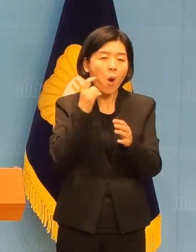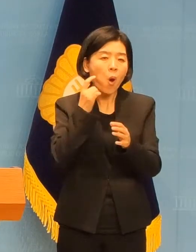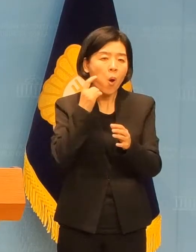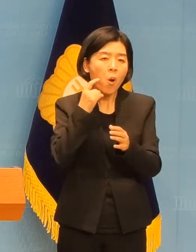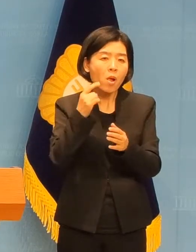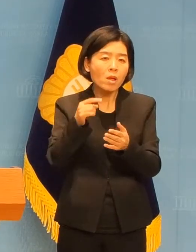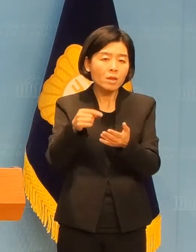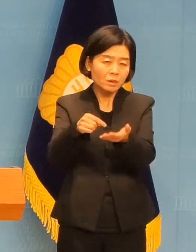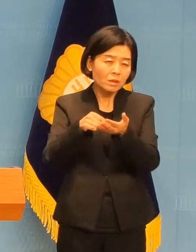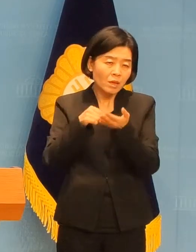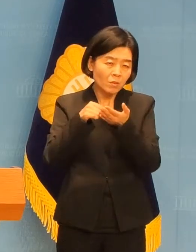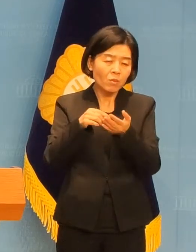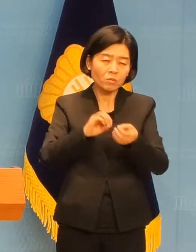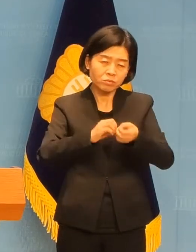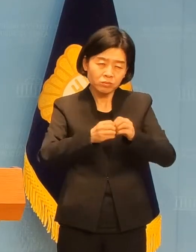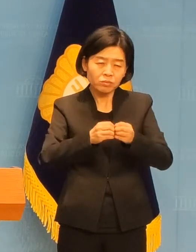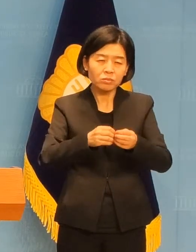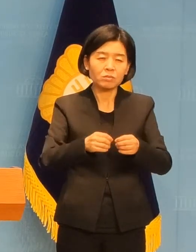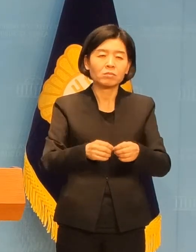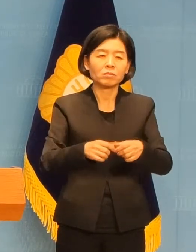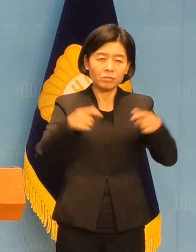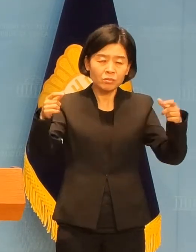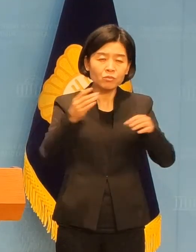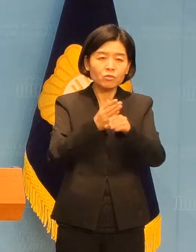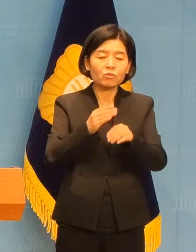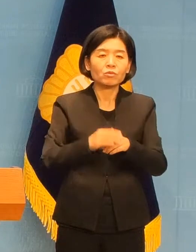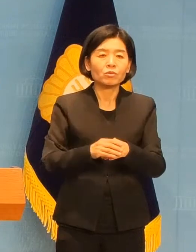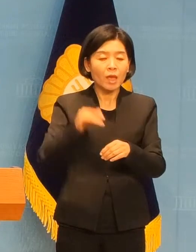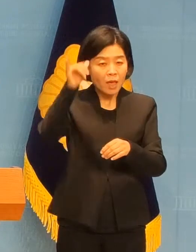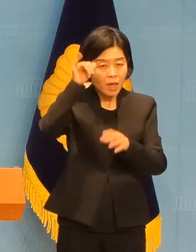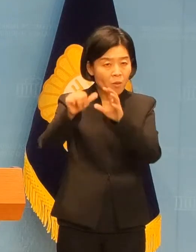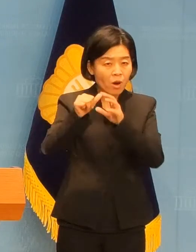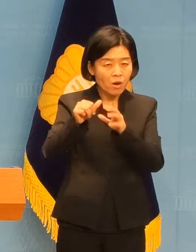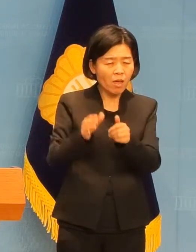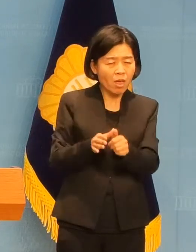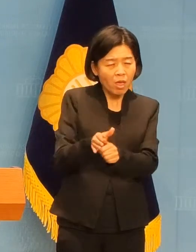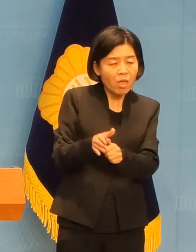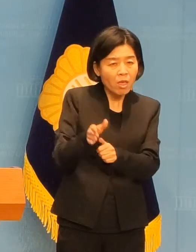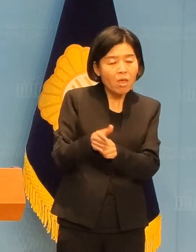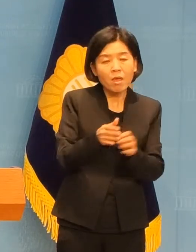제보는 꾸준히 이어지고 있습니다. 또한 AI를 이용한 공격이 더욱